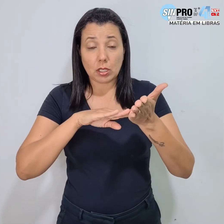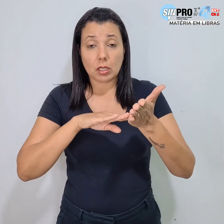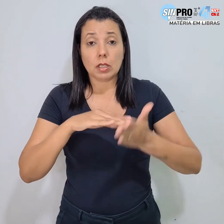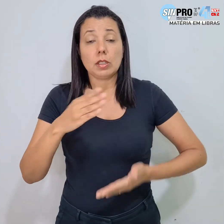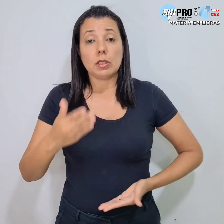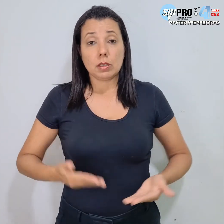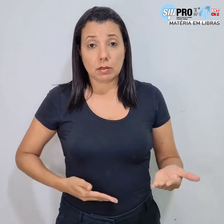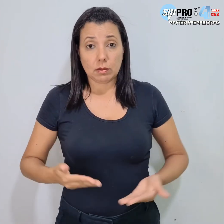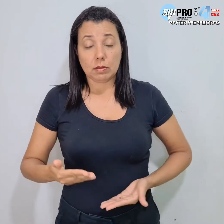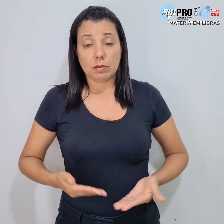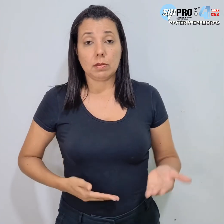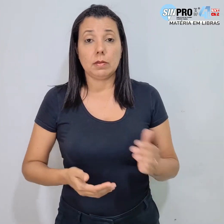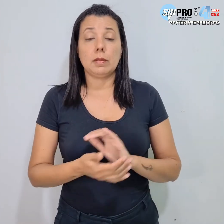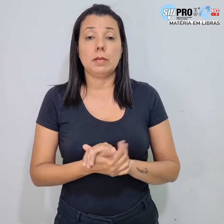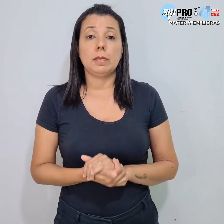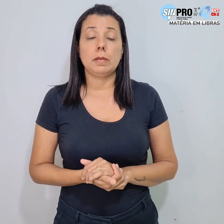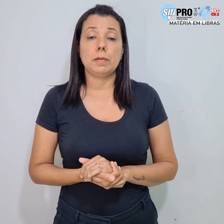nas carreiras de servidores.